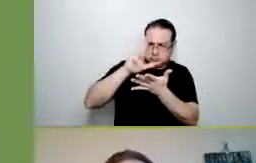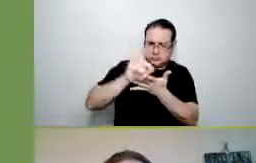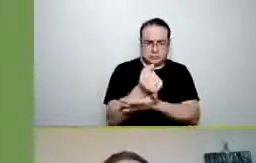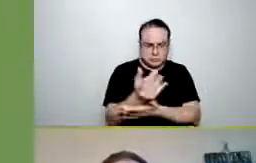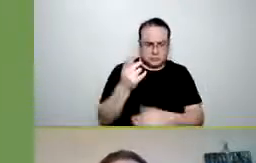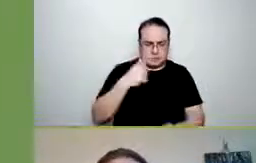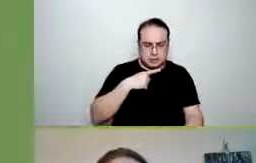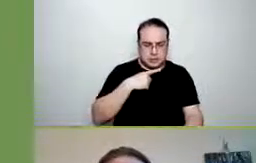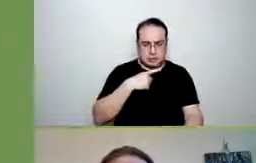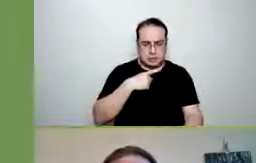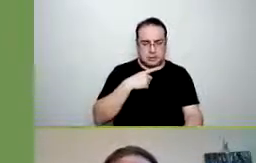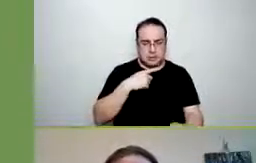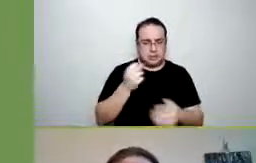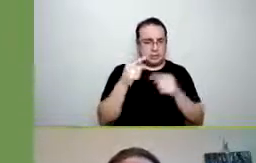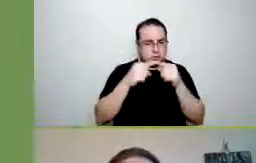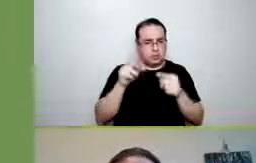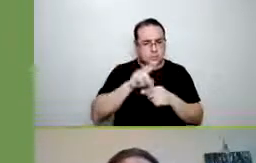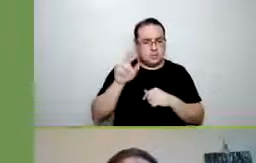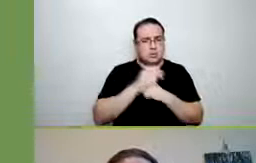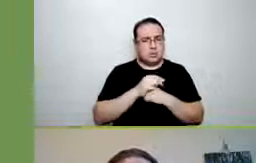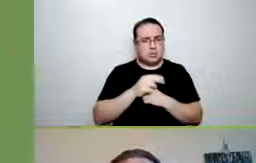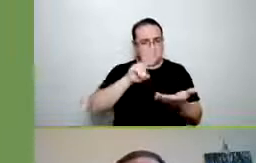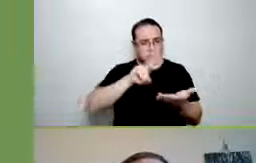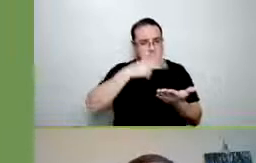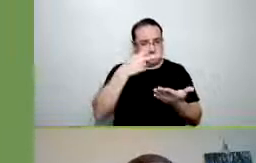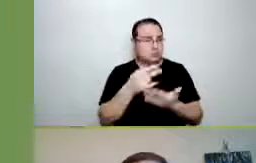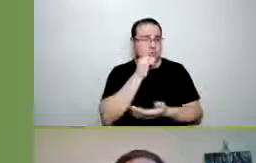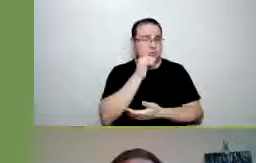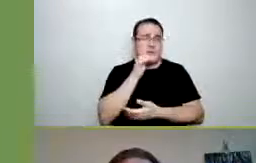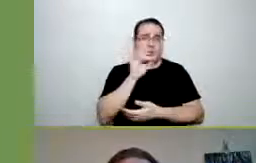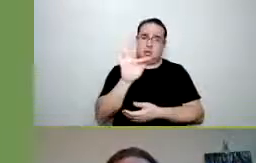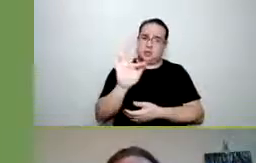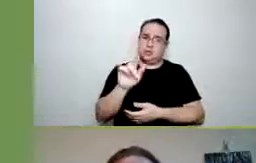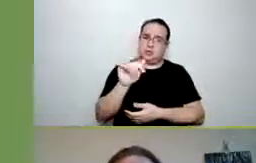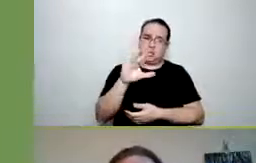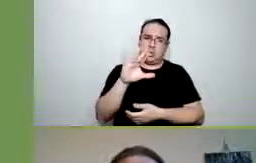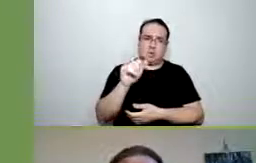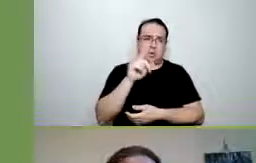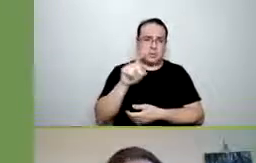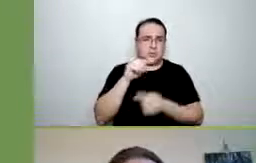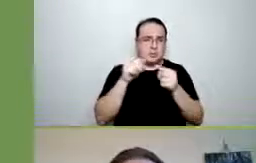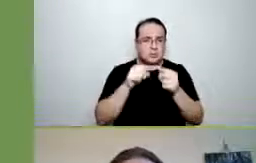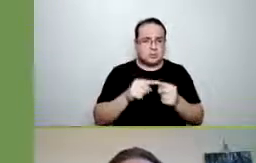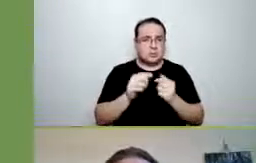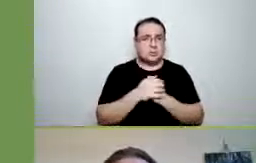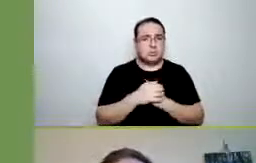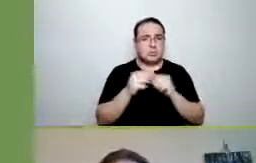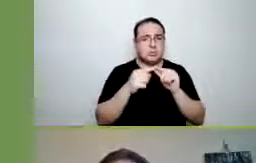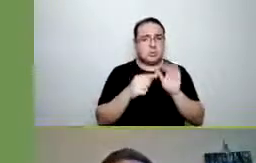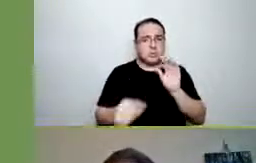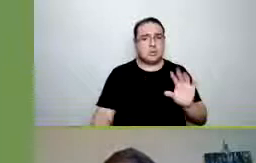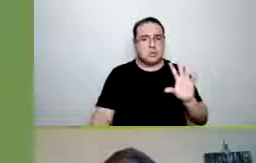vários programas que nós podemos usar. Transcriber foi desenvolvido já fora do contexto de documentação linguística. Ele consegue fazer